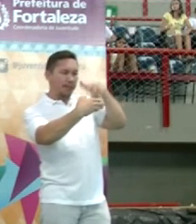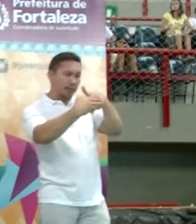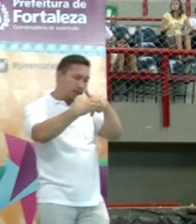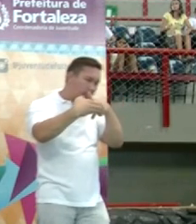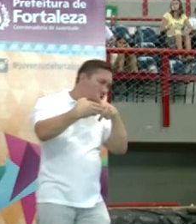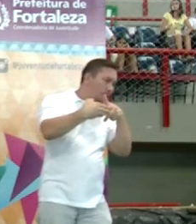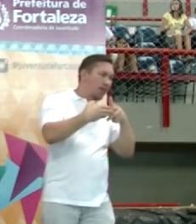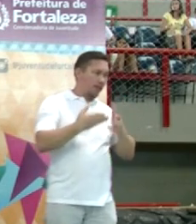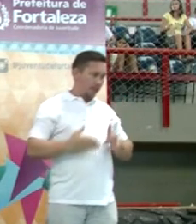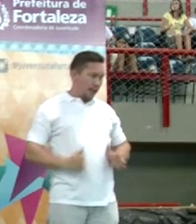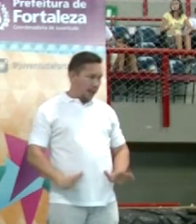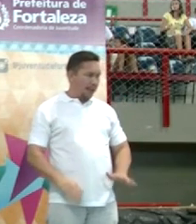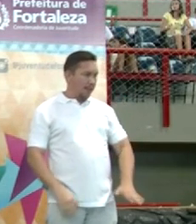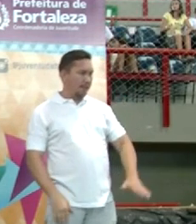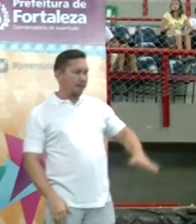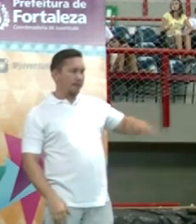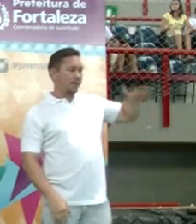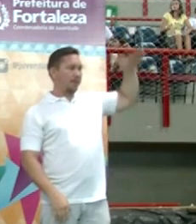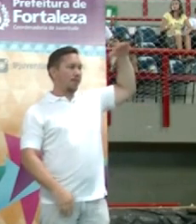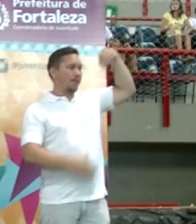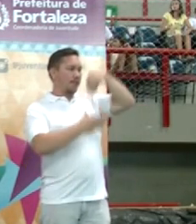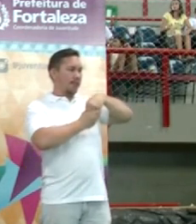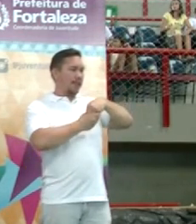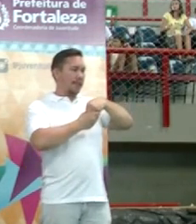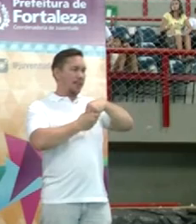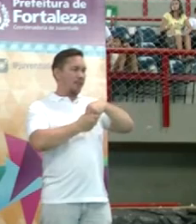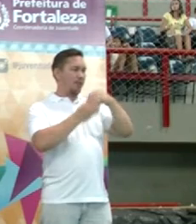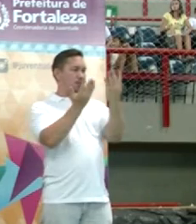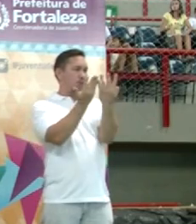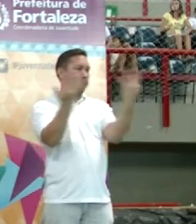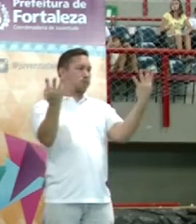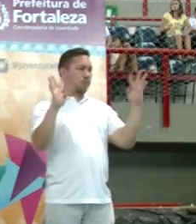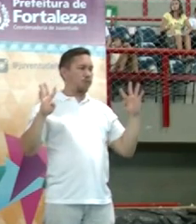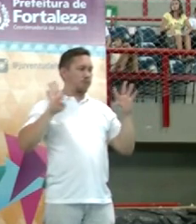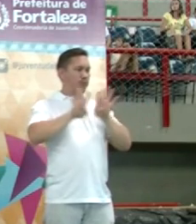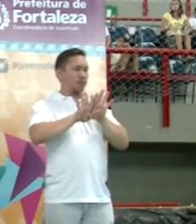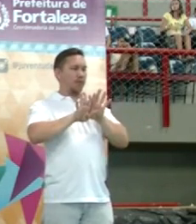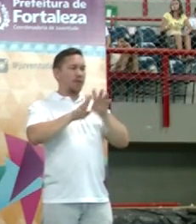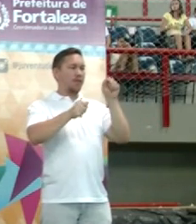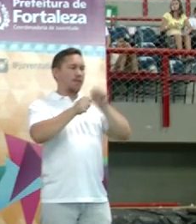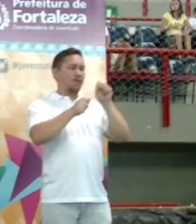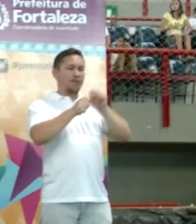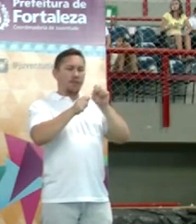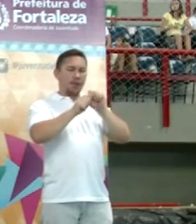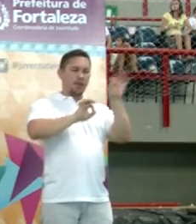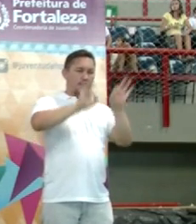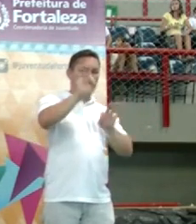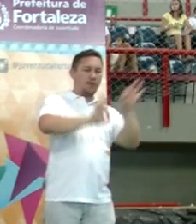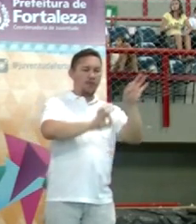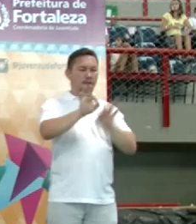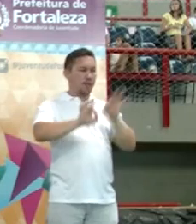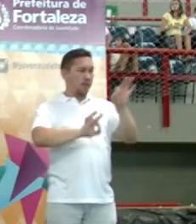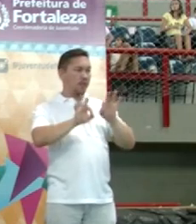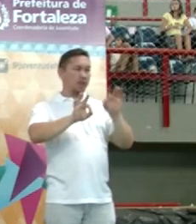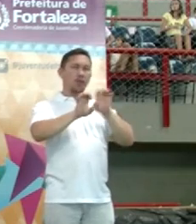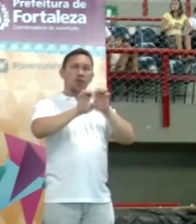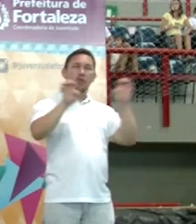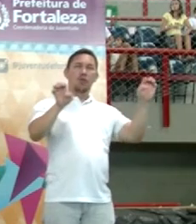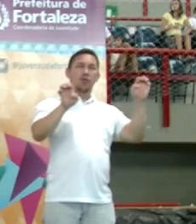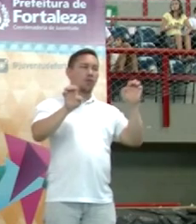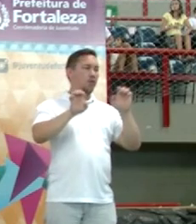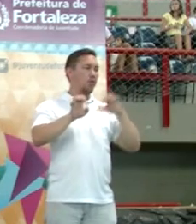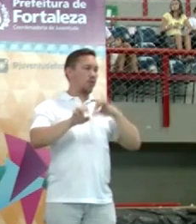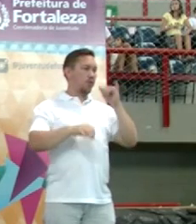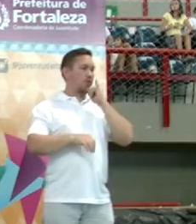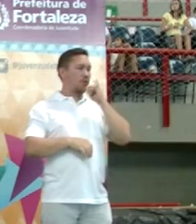vai nascer, vai viver, vai sobreviver aqui dentro. Então a gente vai ter que fazer essa estrutura aqui. Se a gente está dentro desse muro,